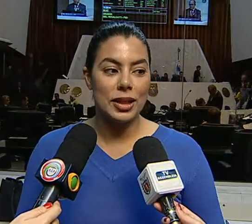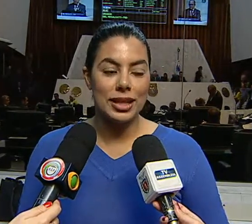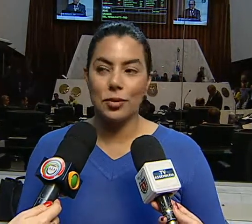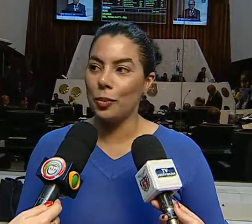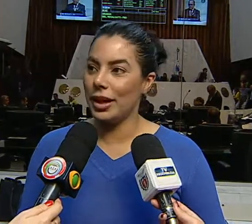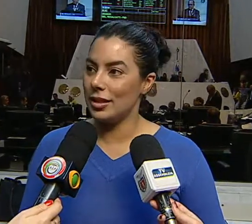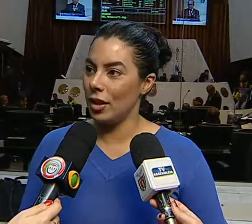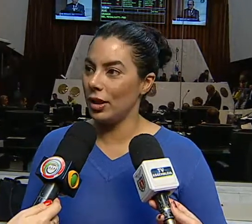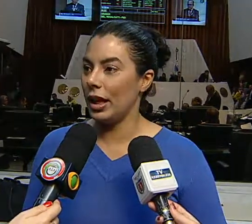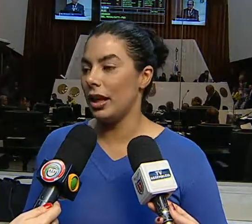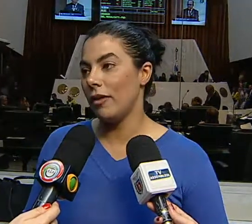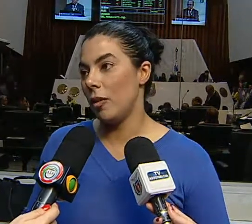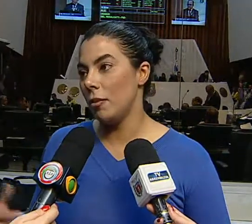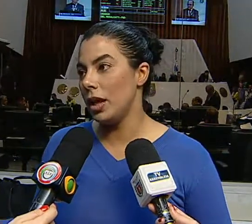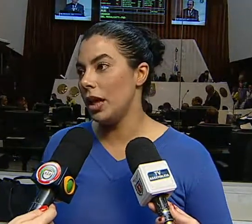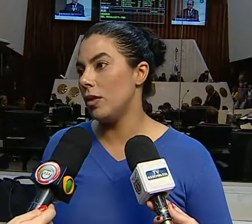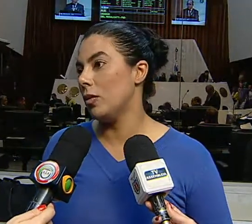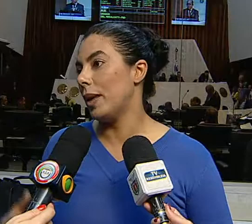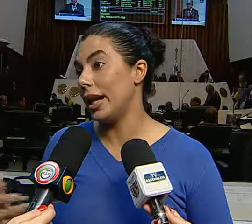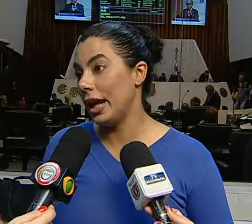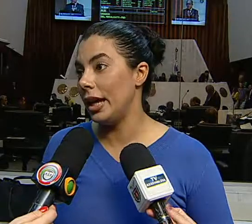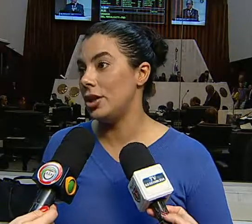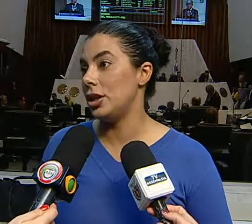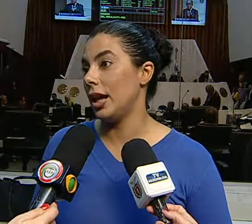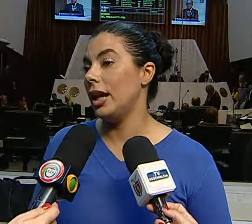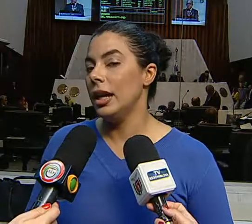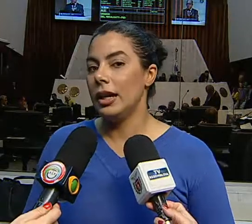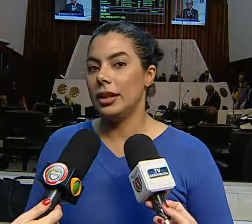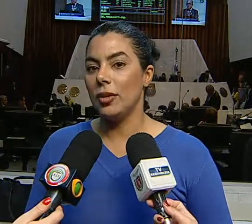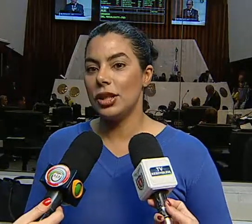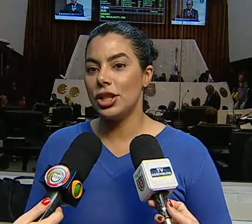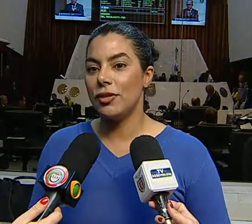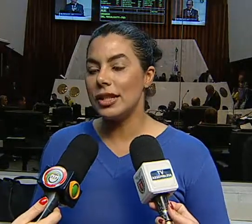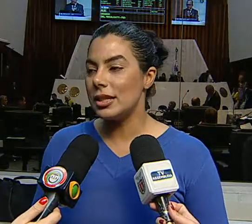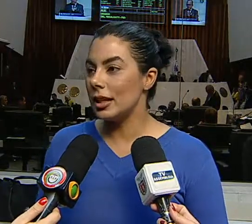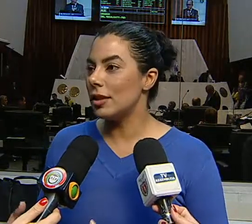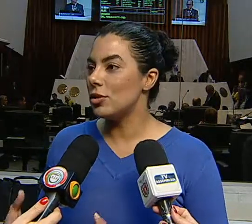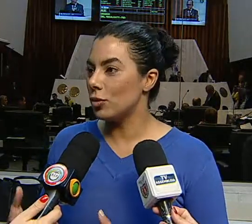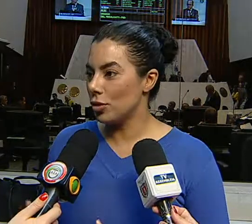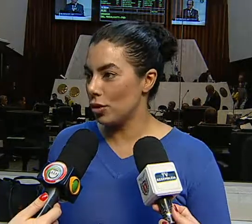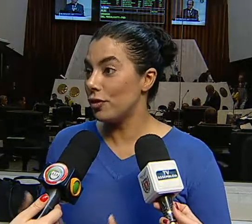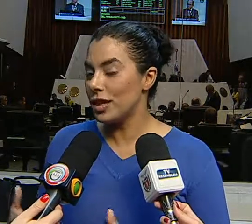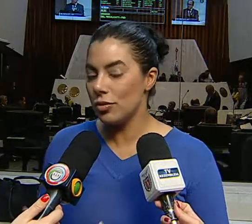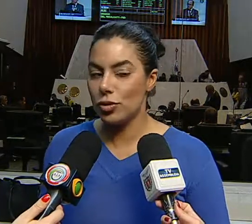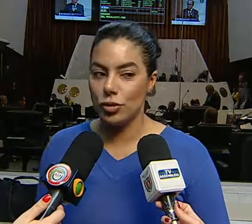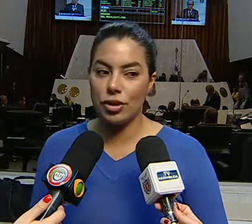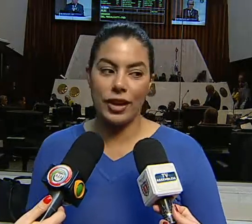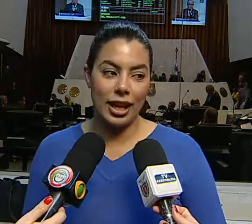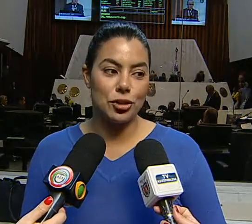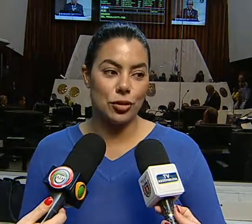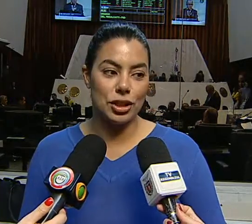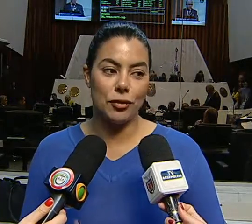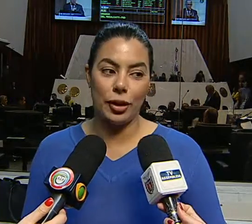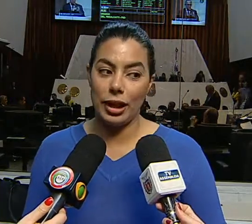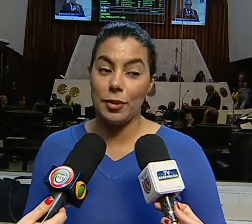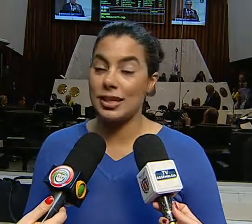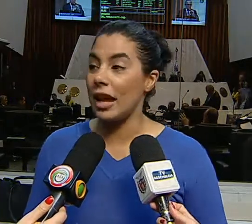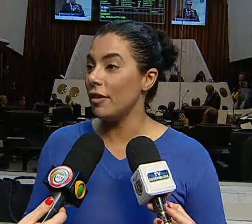possibilidade de compreensão, ele tem que levar um amigo, um parente, né? Então a gente fez esse discurso hoje, fiz um discurso diferente hoje, que foi em Libras, sem